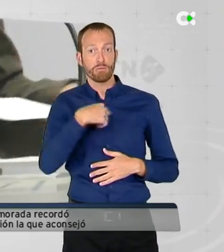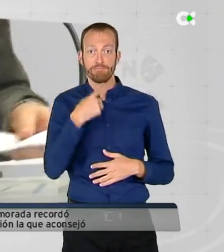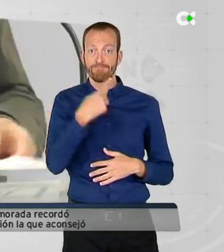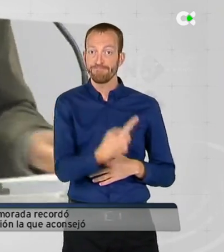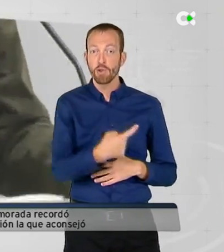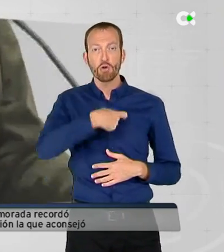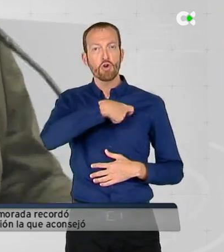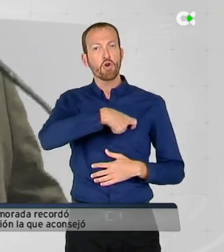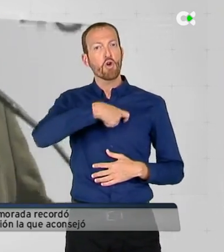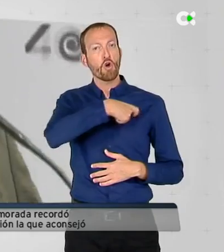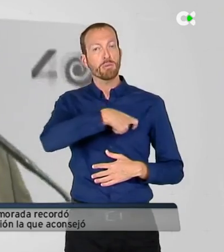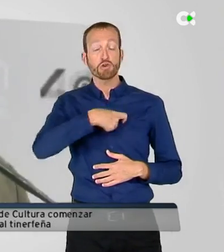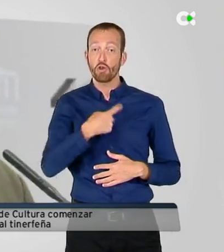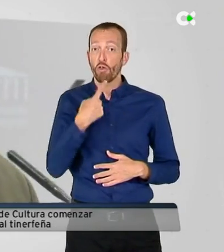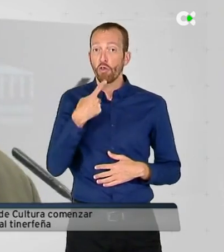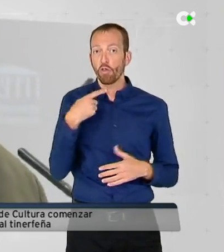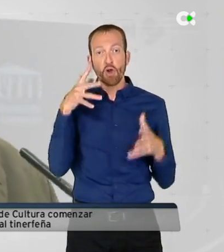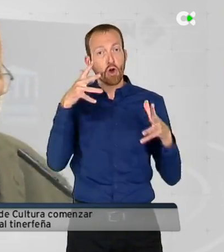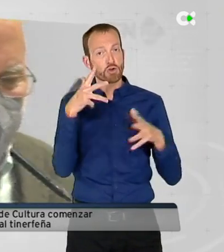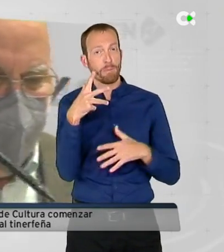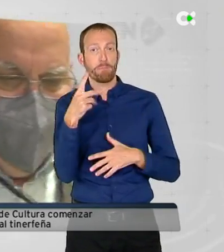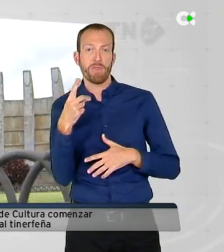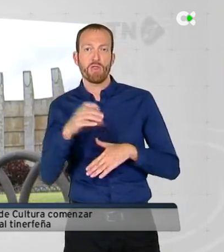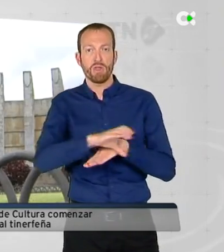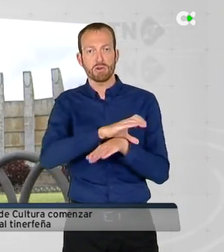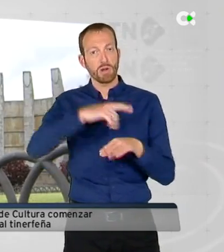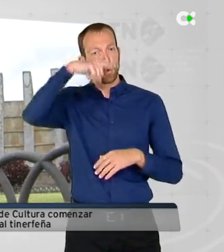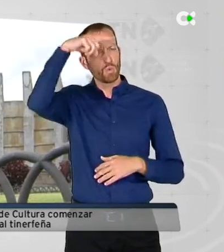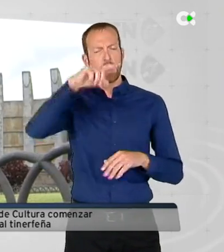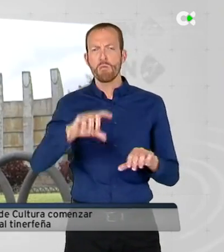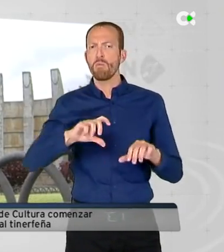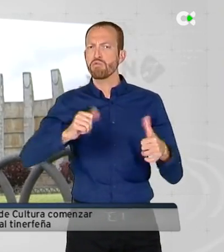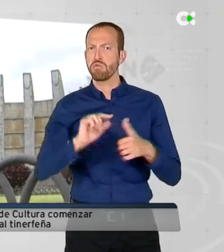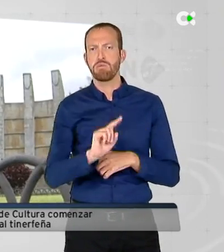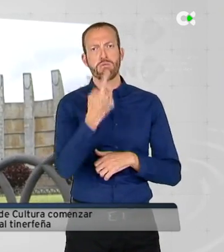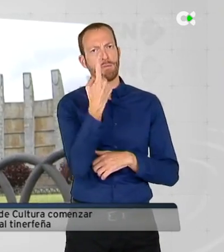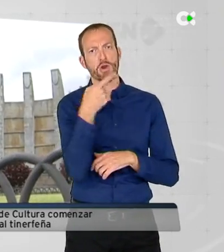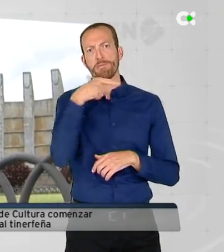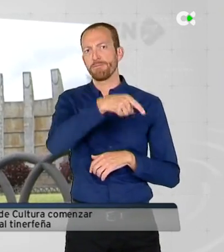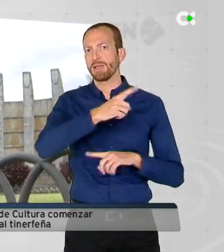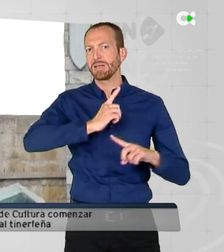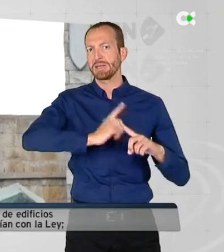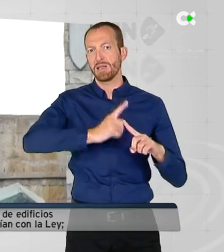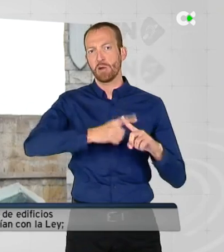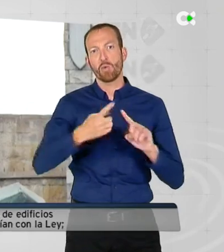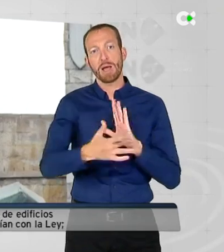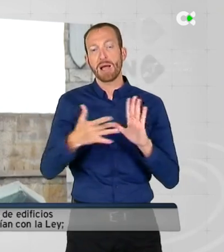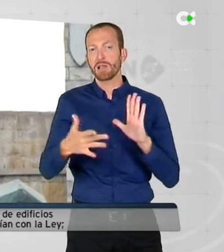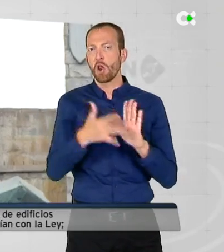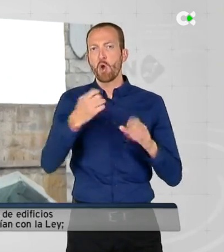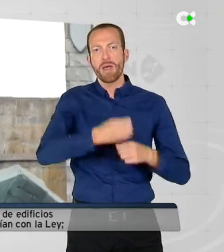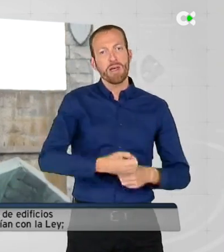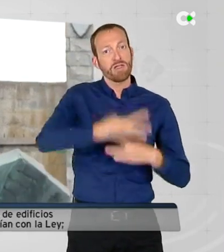que fue una comisión la que aconsejó a la Viceconsejería de Cultura comenzar en la capital tinerfeña el catálogo de